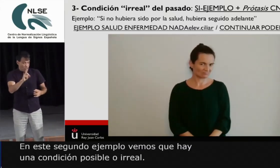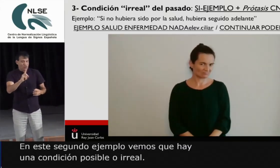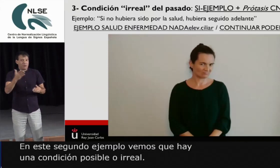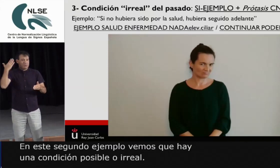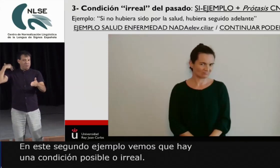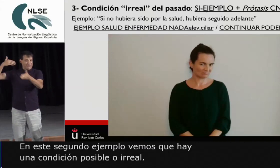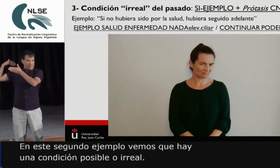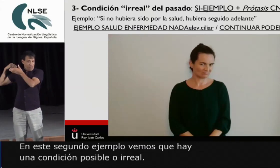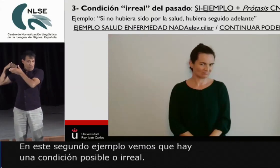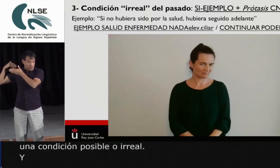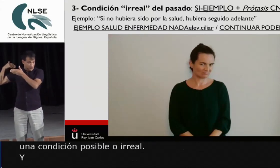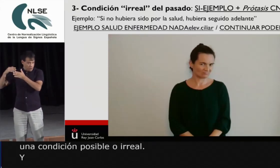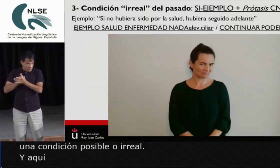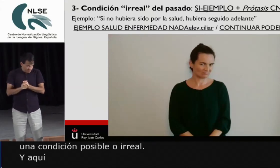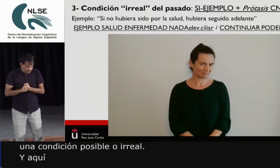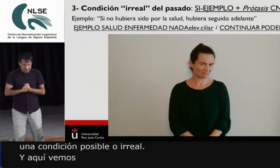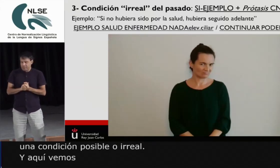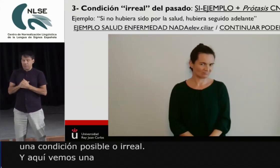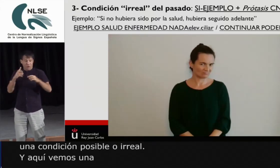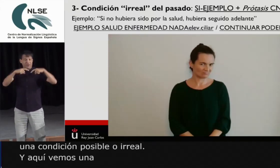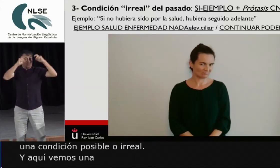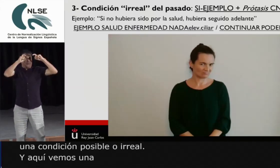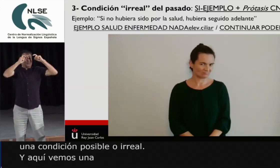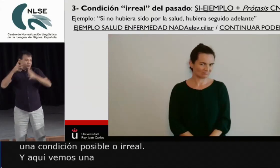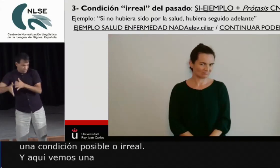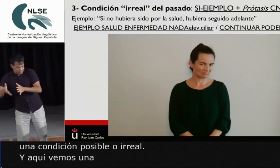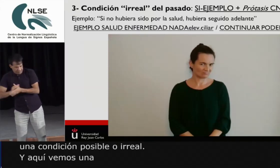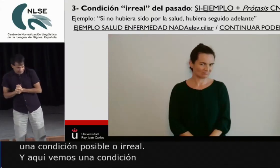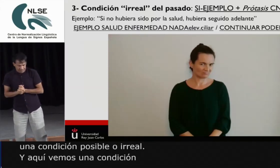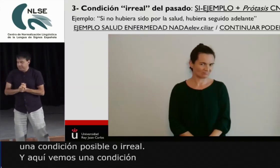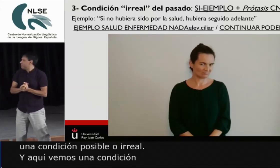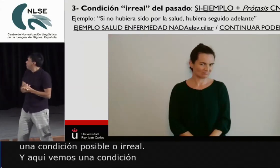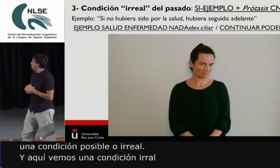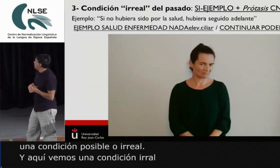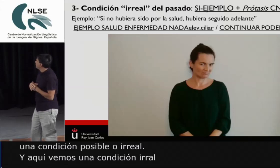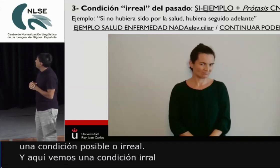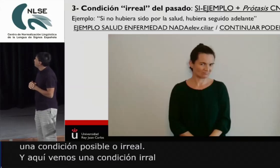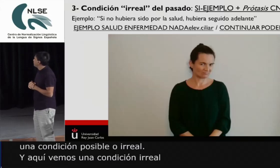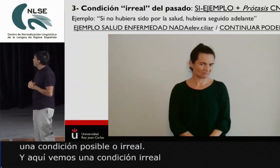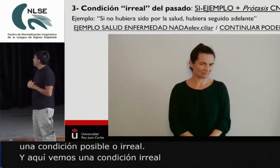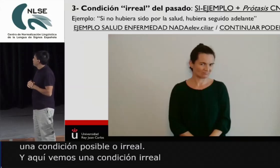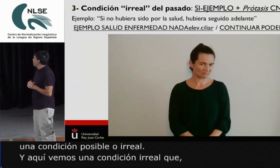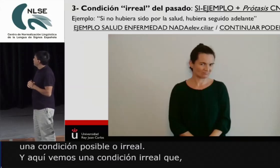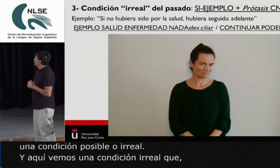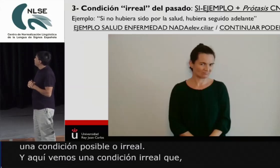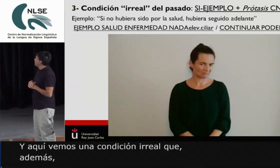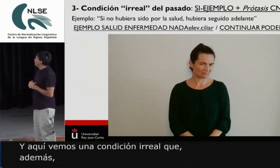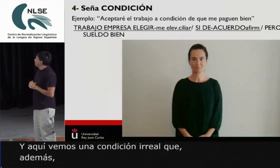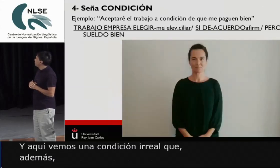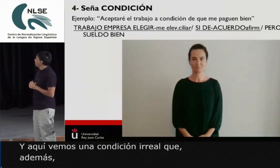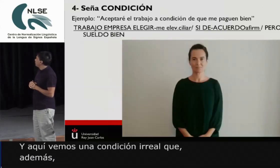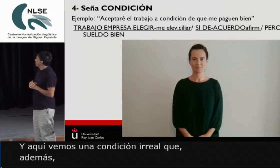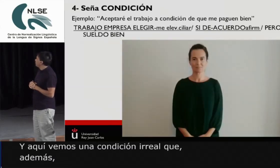Y aquí vemos una condición irreal que además pertenece al pasado. Se cumple también la elevación de cejas